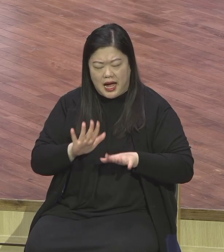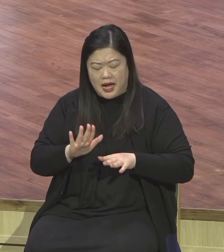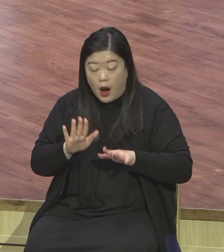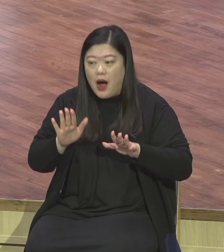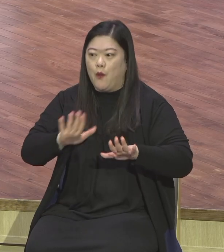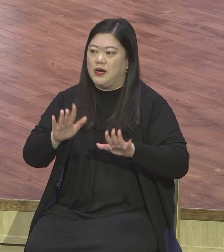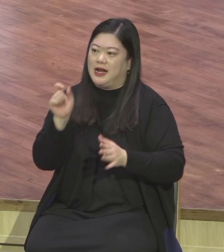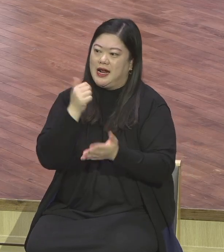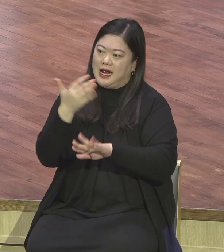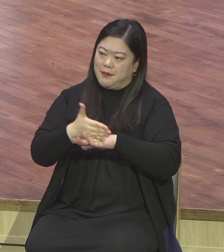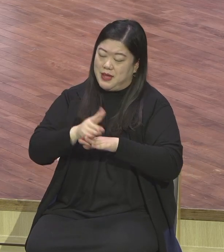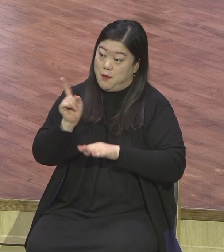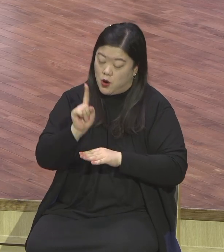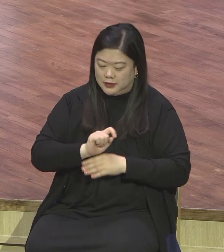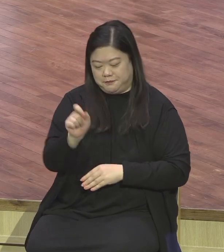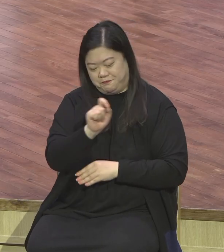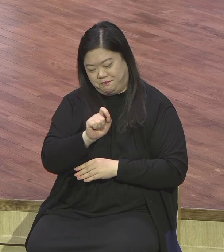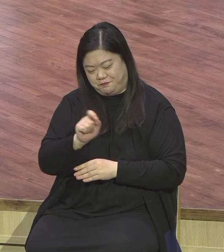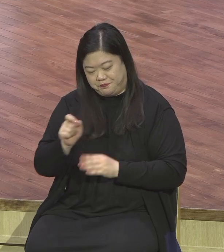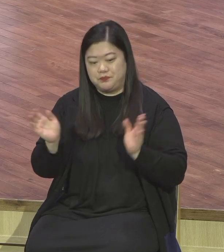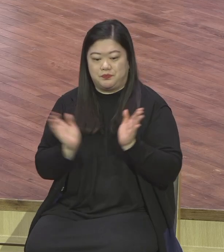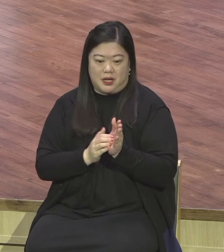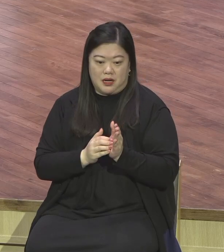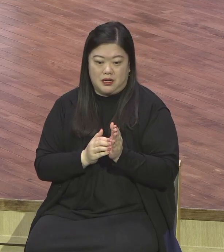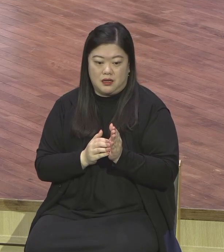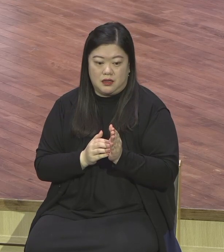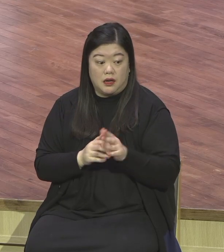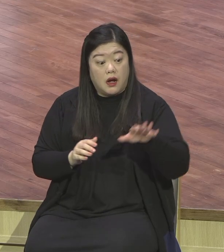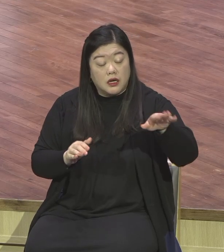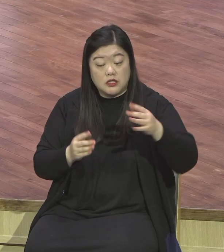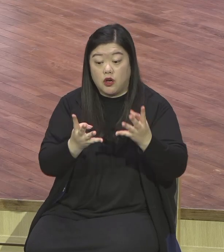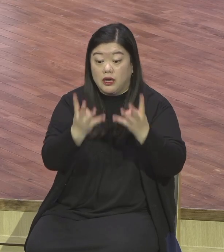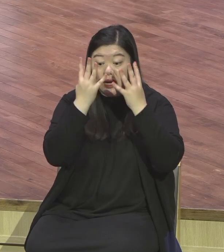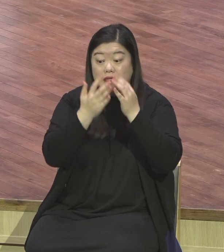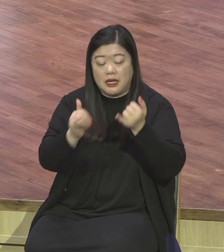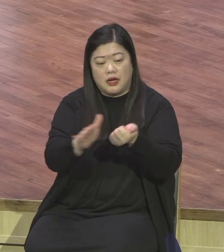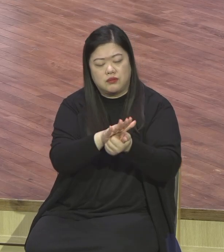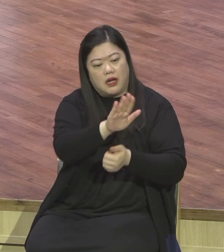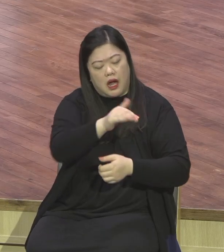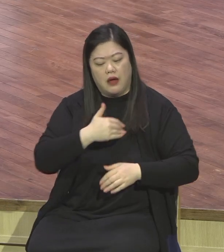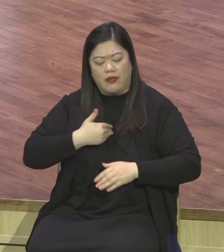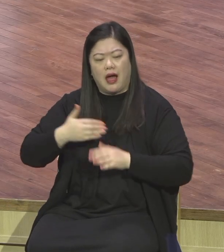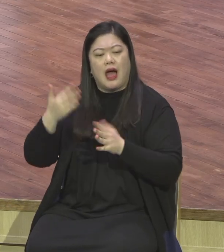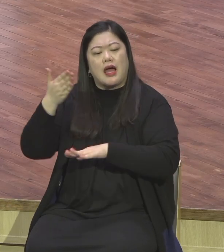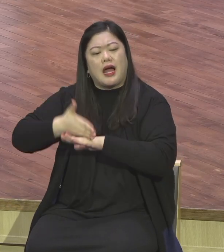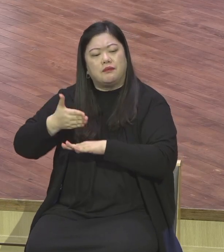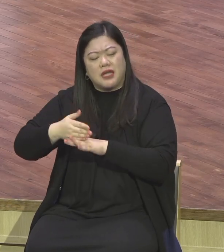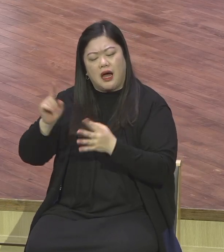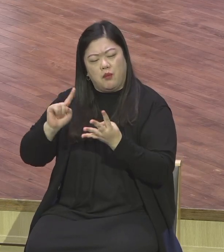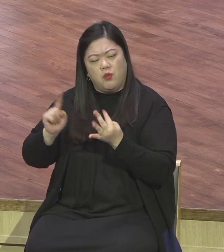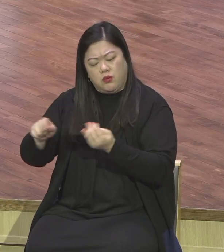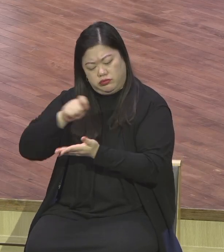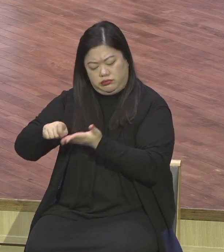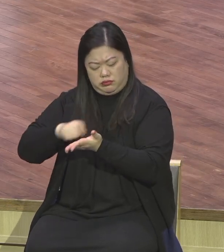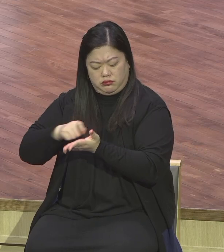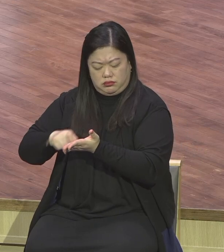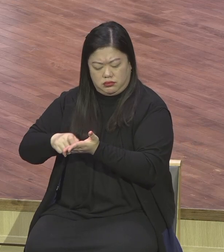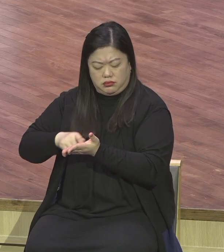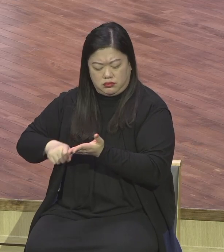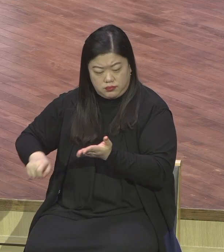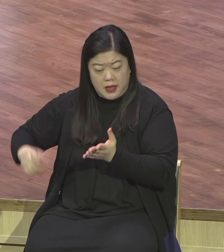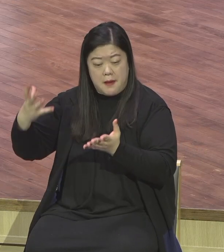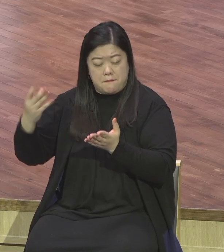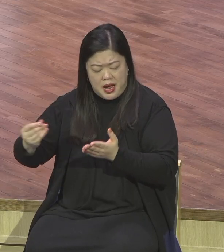너무너무 감사 이걸 쓰다 보니까 너무 행복하다 자 그러면서 이